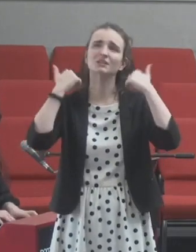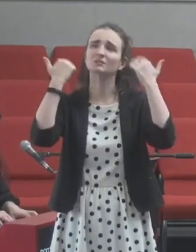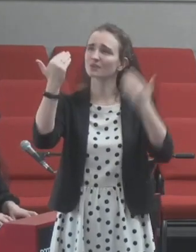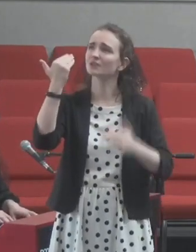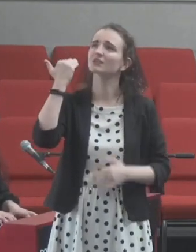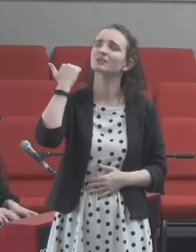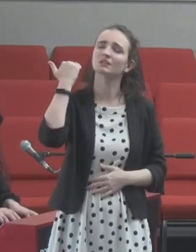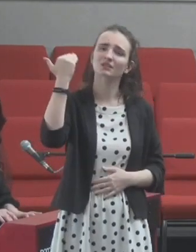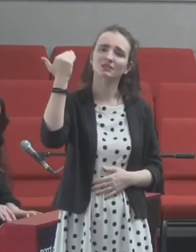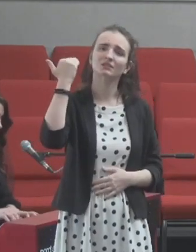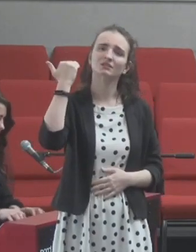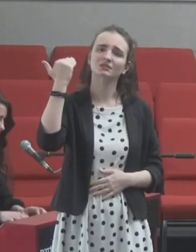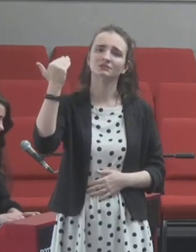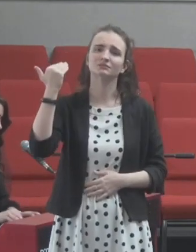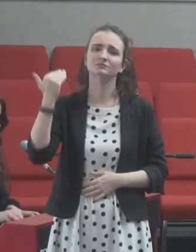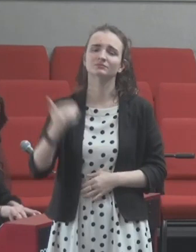слава тебе